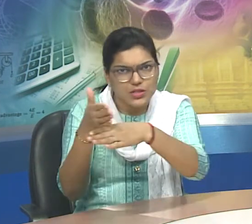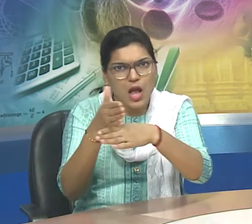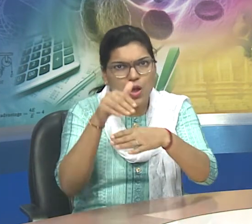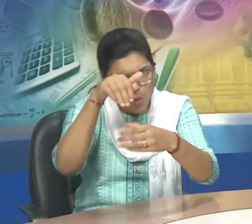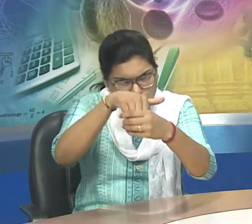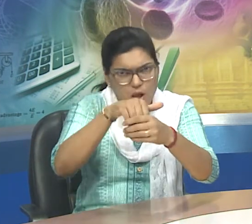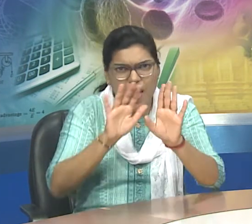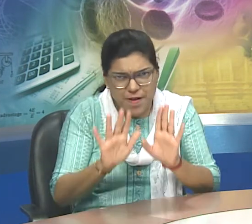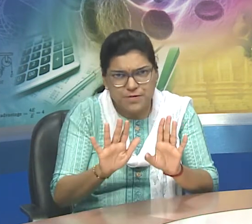जो लोग